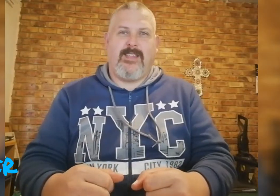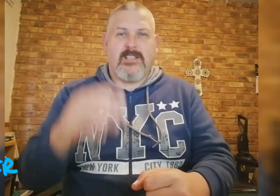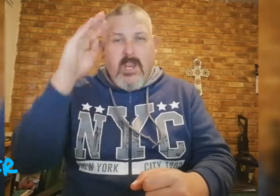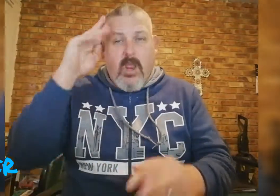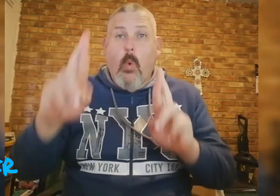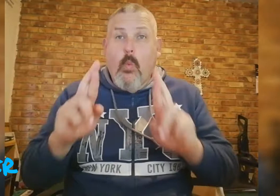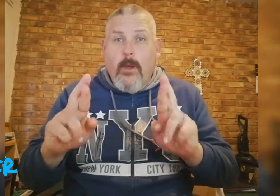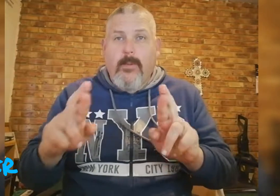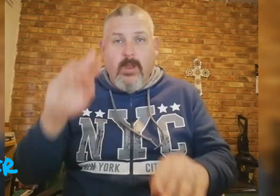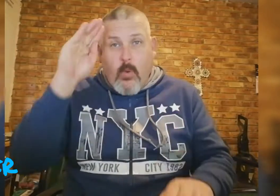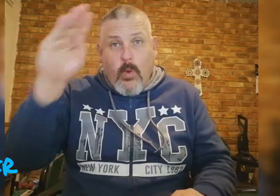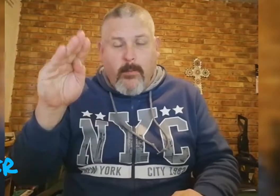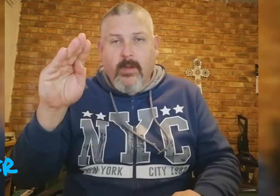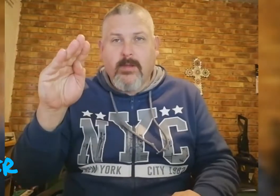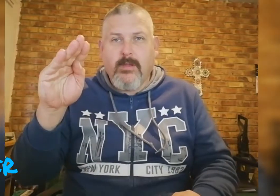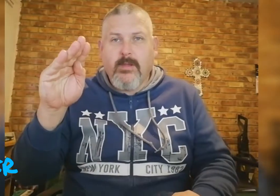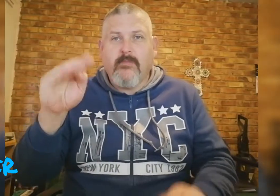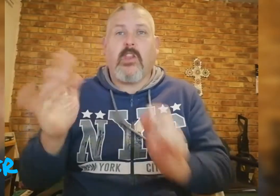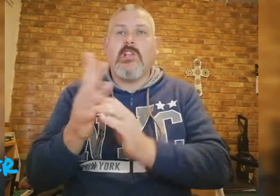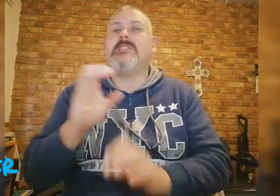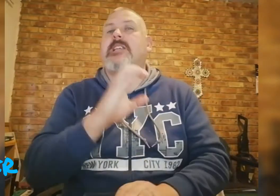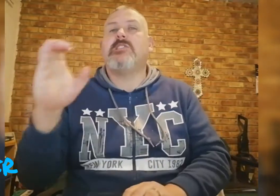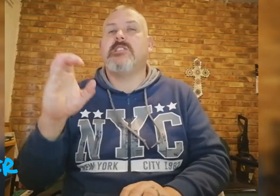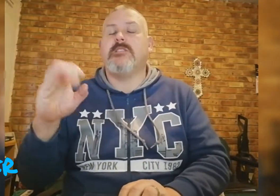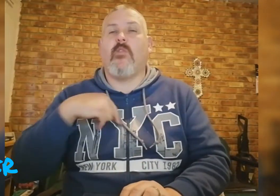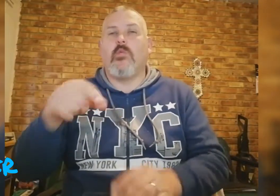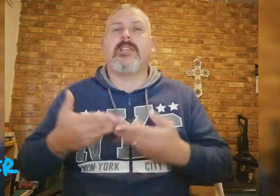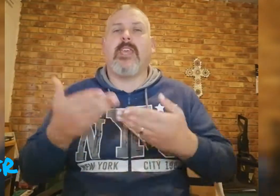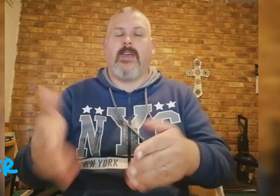is die hoop, Jesus Christus vir ons gee.